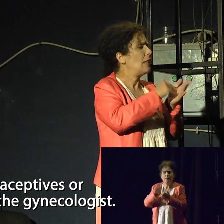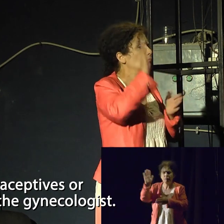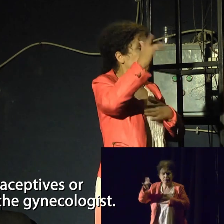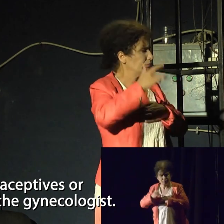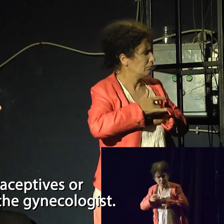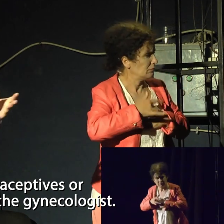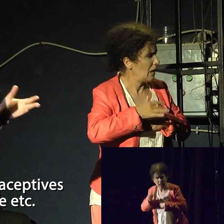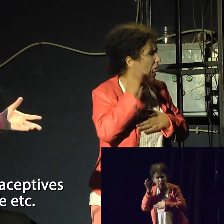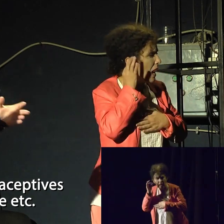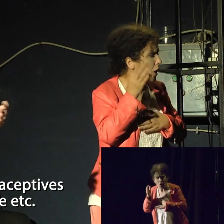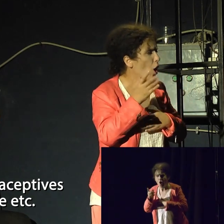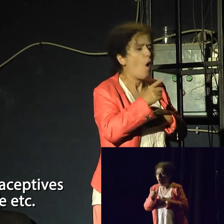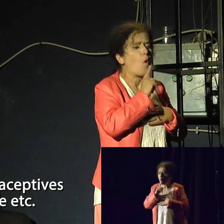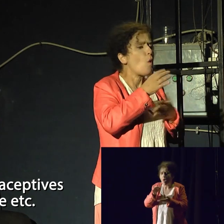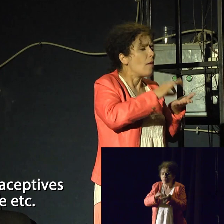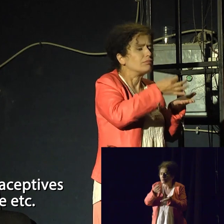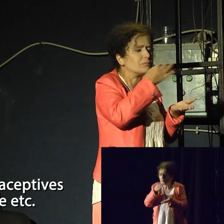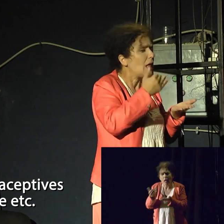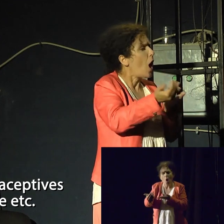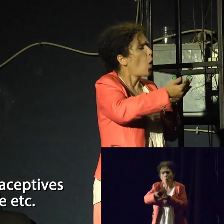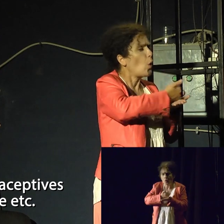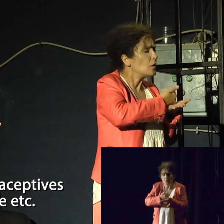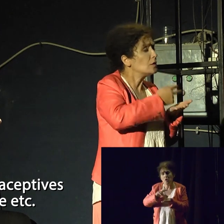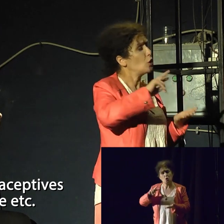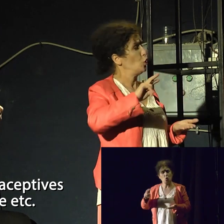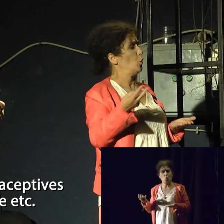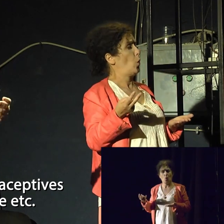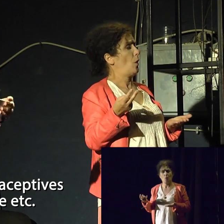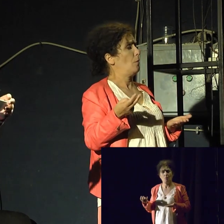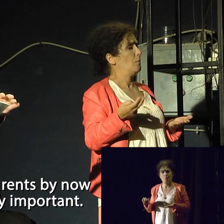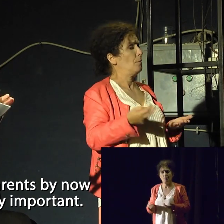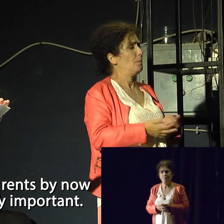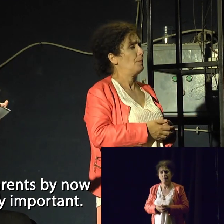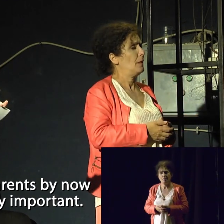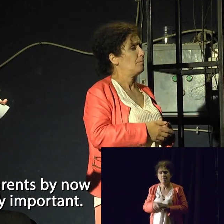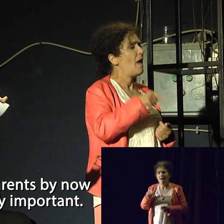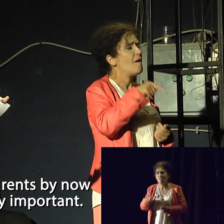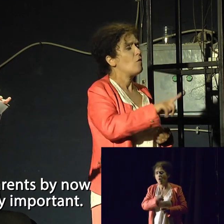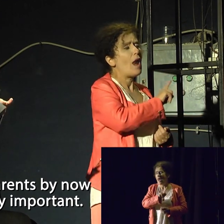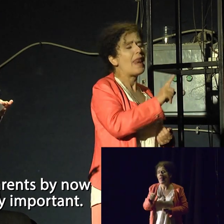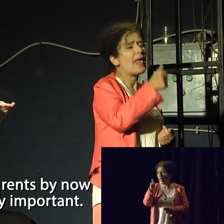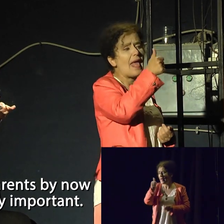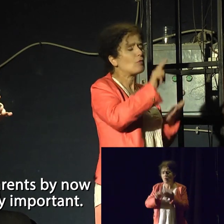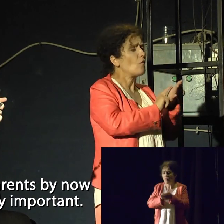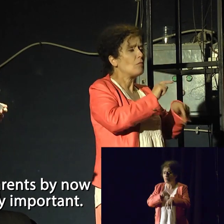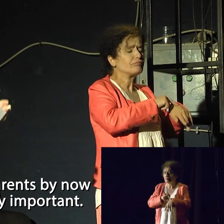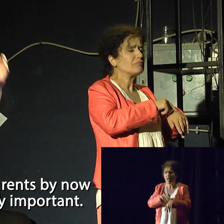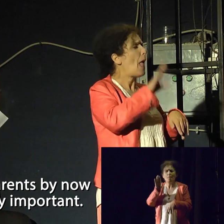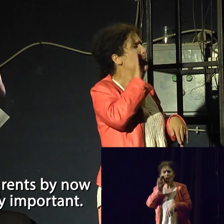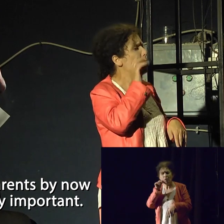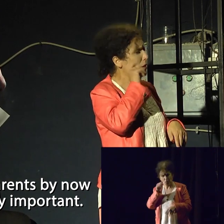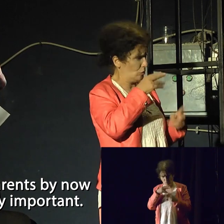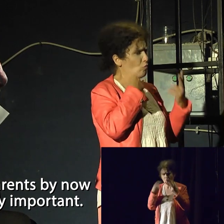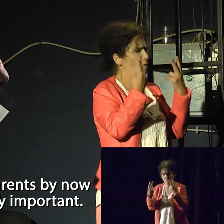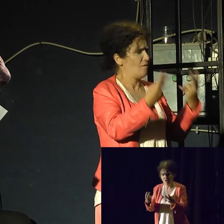гинеколог, која контрацепција треба да користат и слично. Во ниту еден момент не ги спомнуваме родителите, иако се